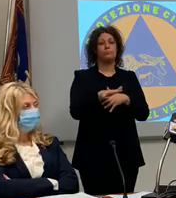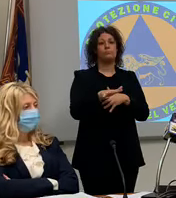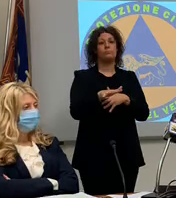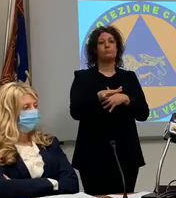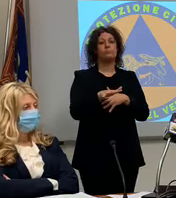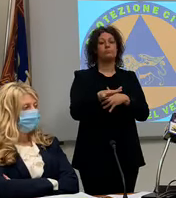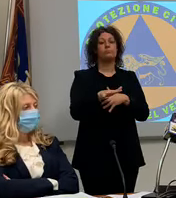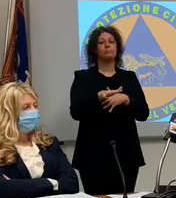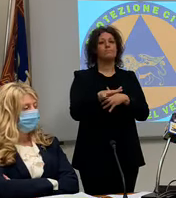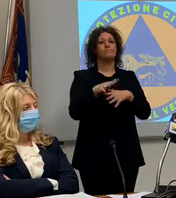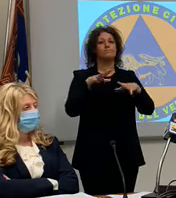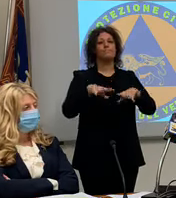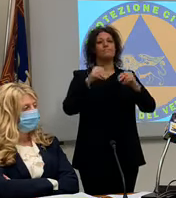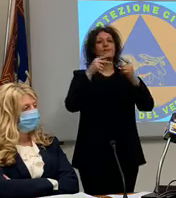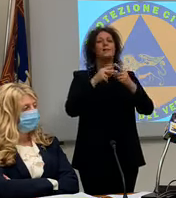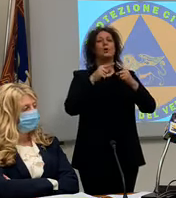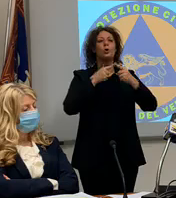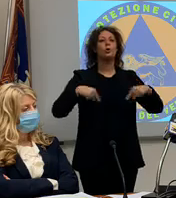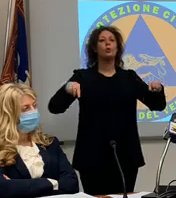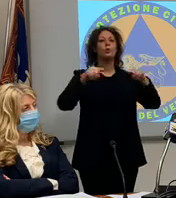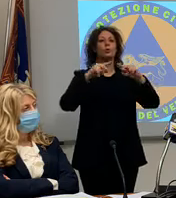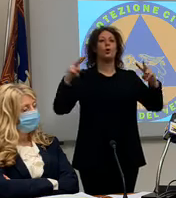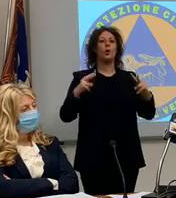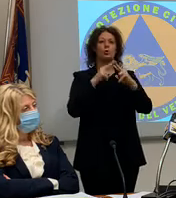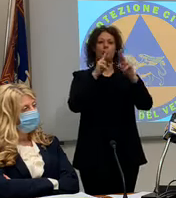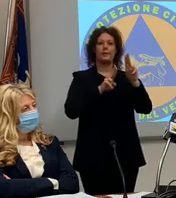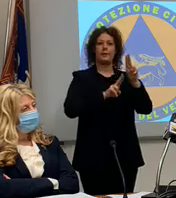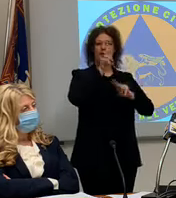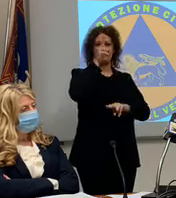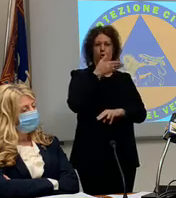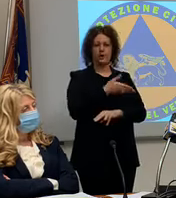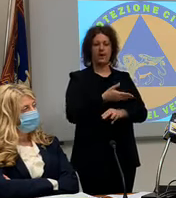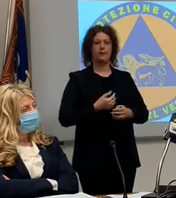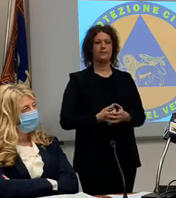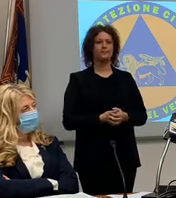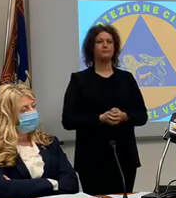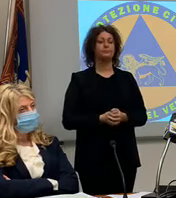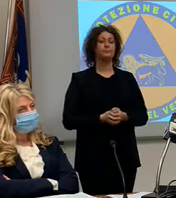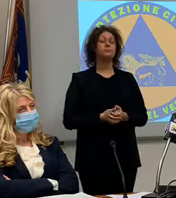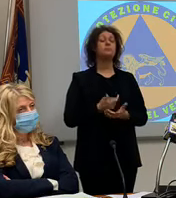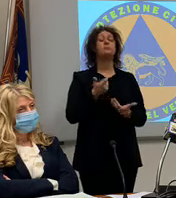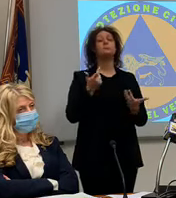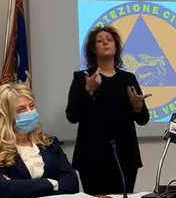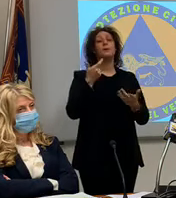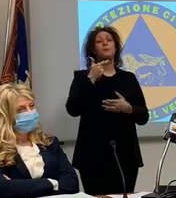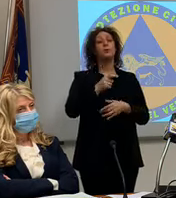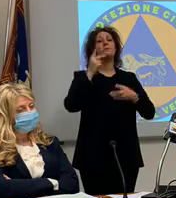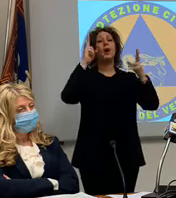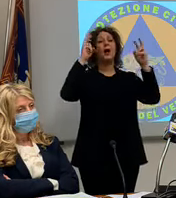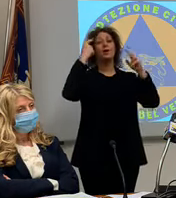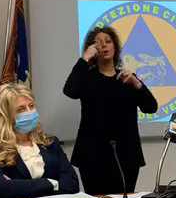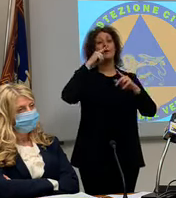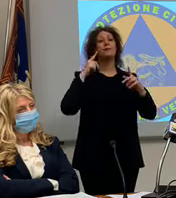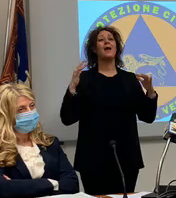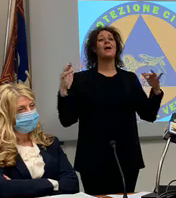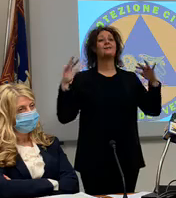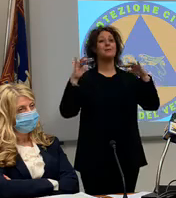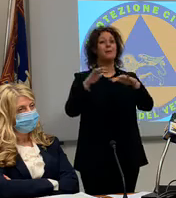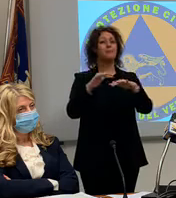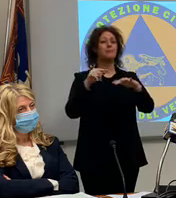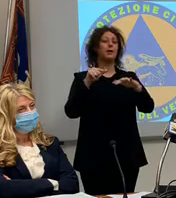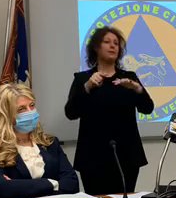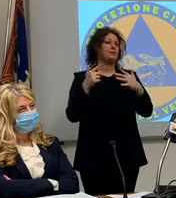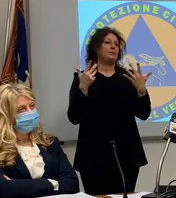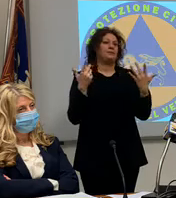un incontro nazionale e del resto il tema degli assembramenti è un tema del quale abbiamo parlato Insomma